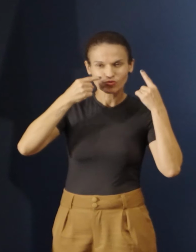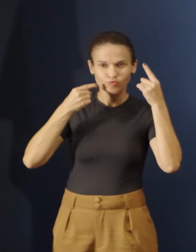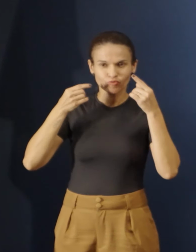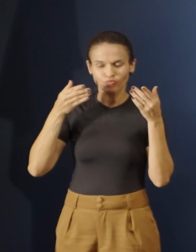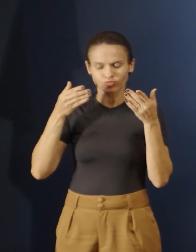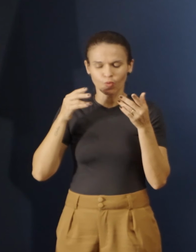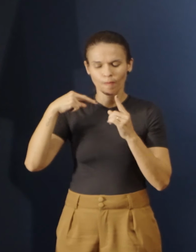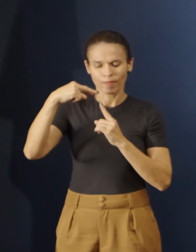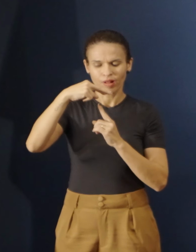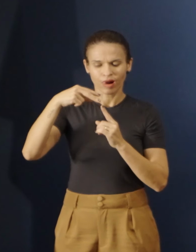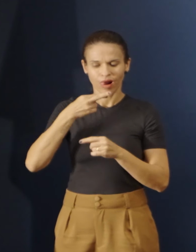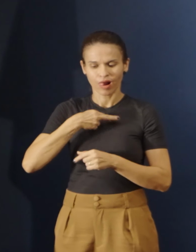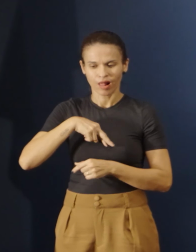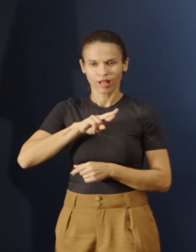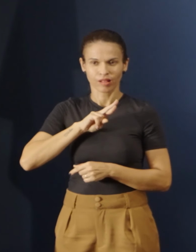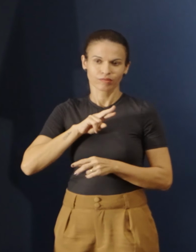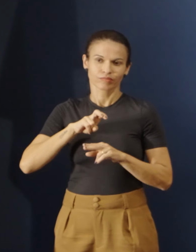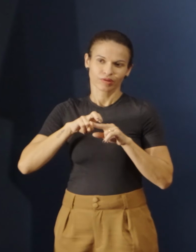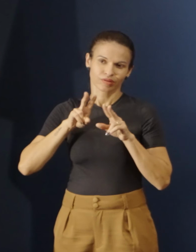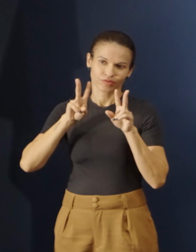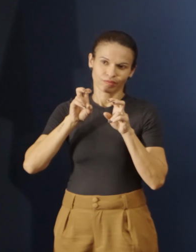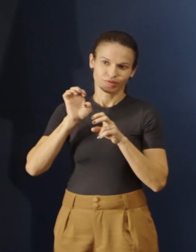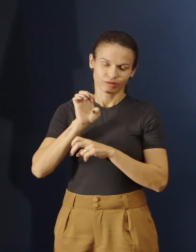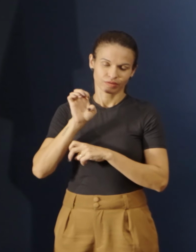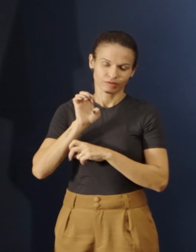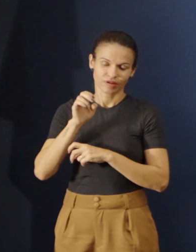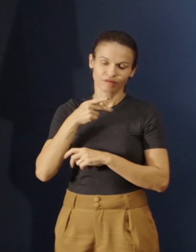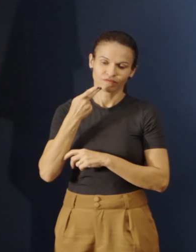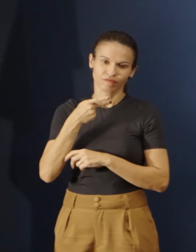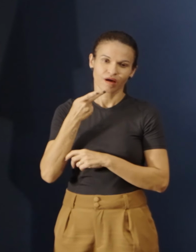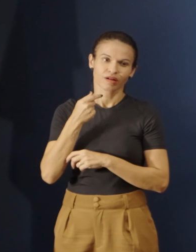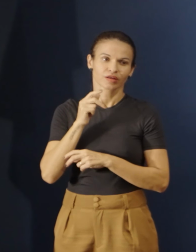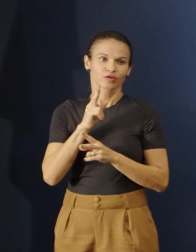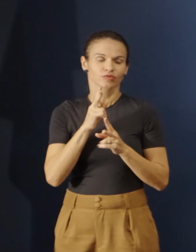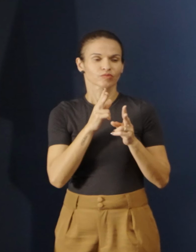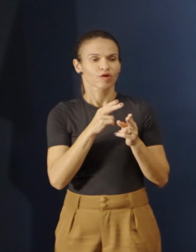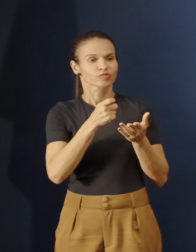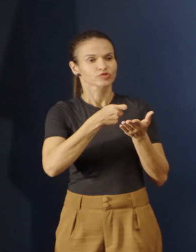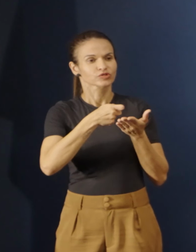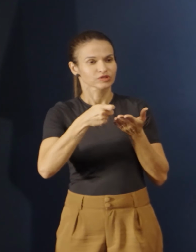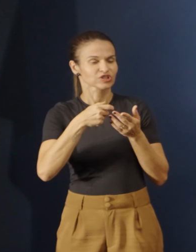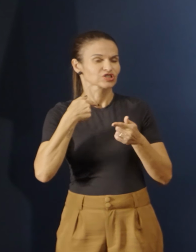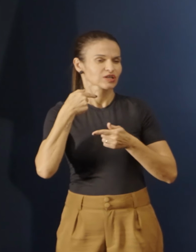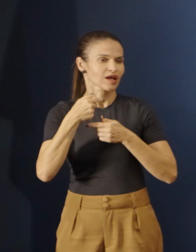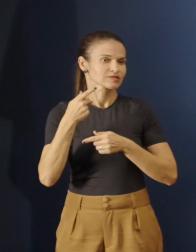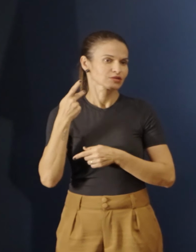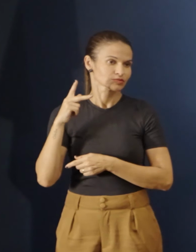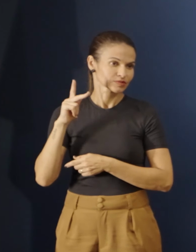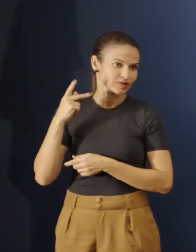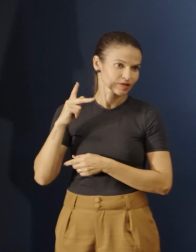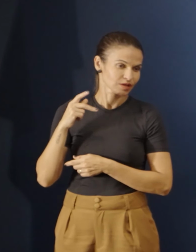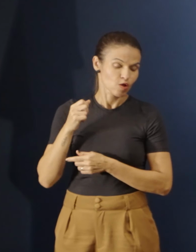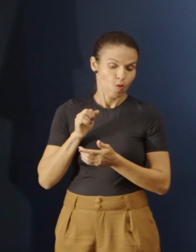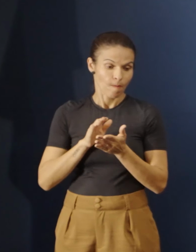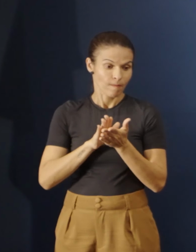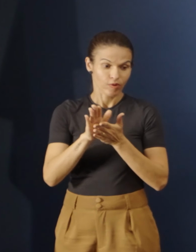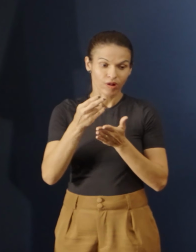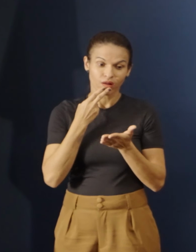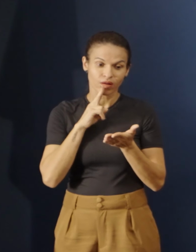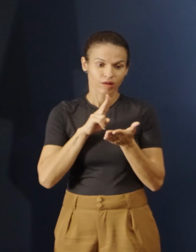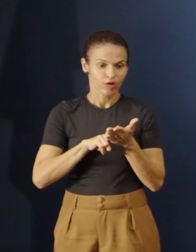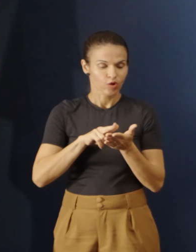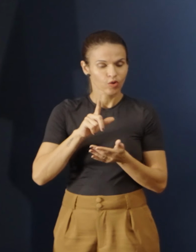para a questão da homossexualidade. E ele fala disso com o Otávio de Faria, que é um escritor da geração dele. Eu não publiquei a correspondência